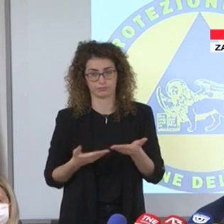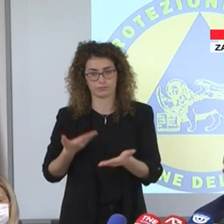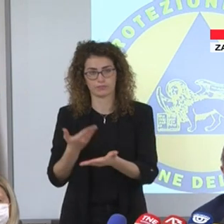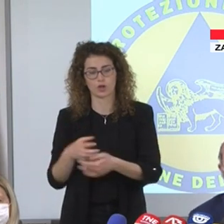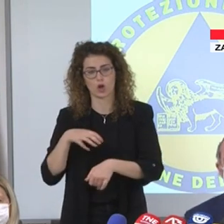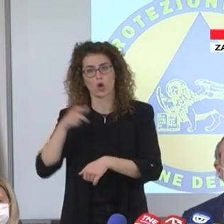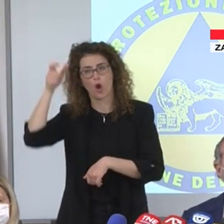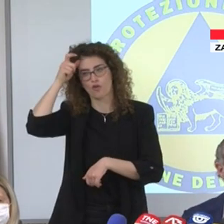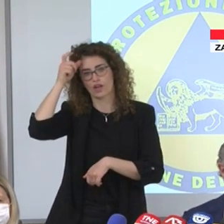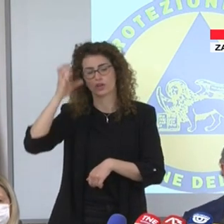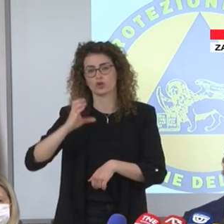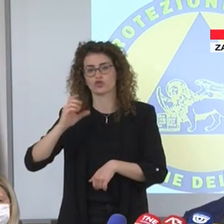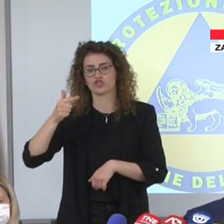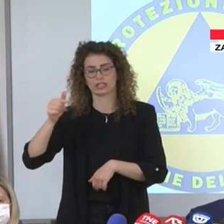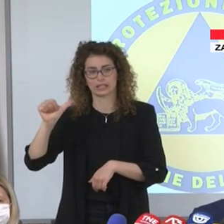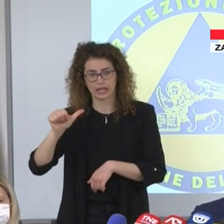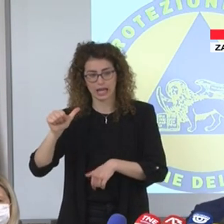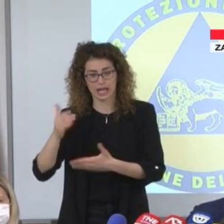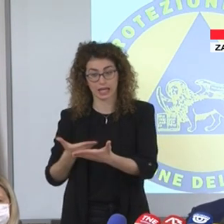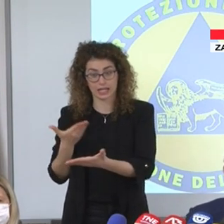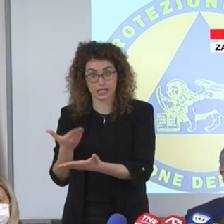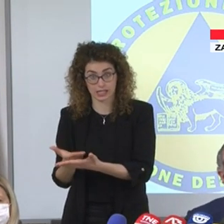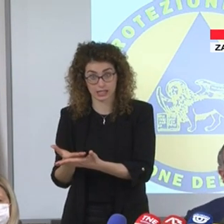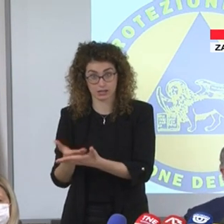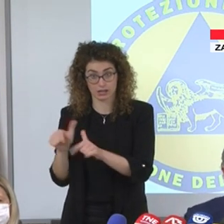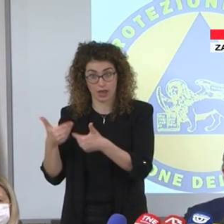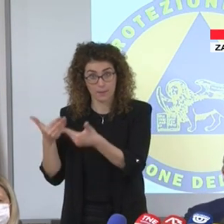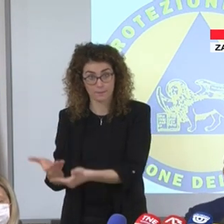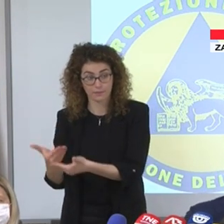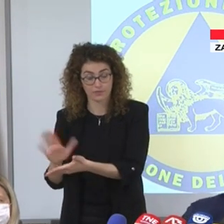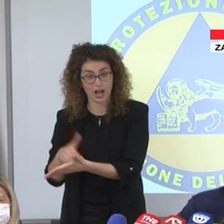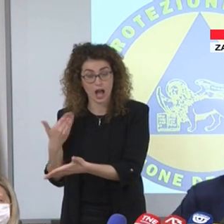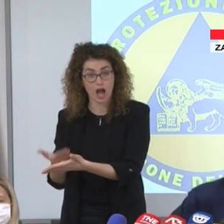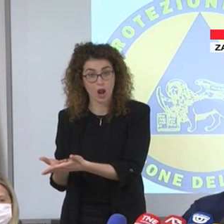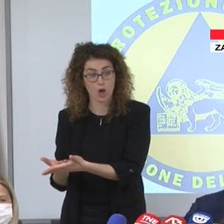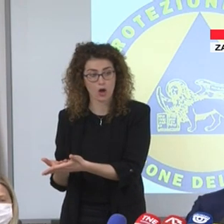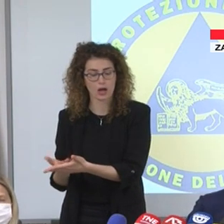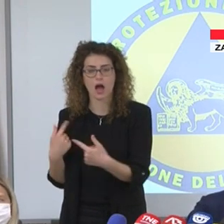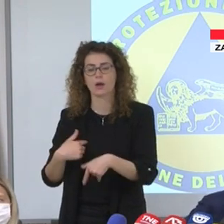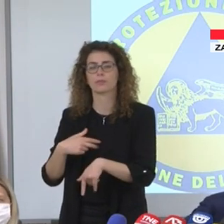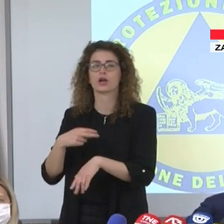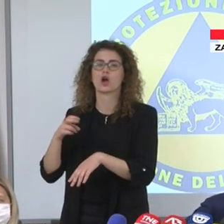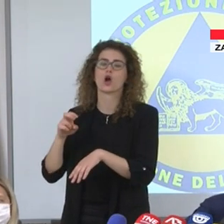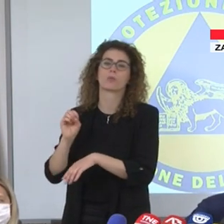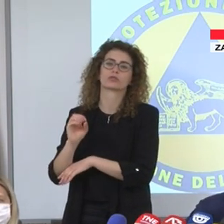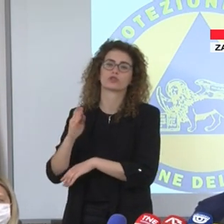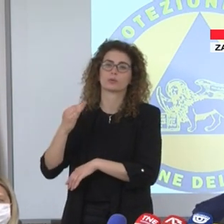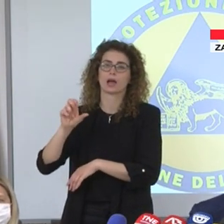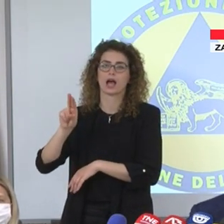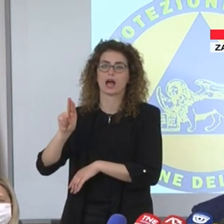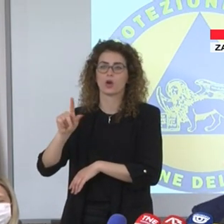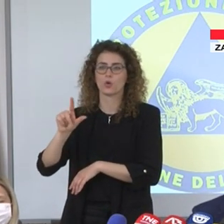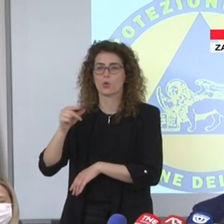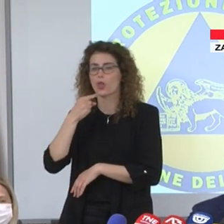governo, prossimamente lo farà pesare questo dato. Allora, ve l'ha detto anche il professor Palucci, cioè è innegabile